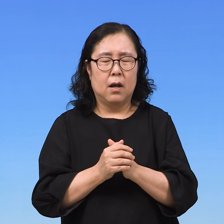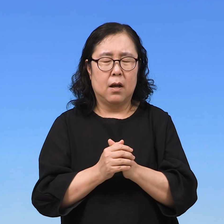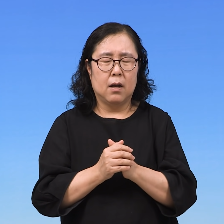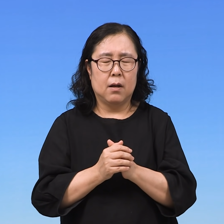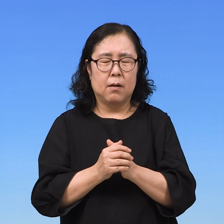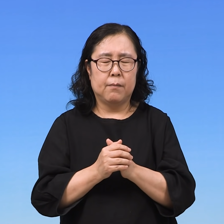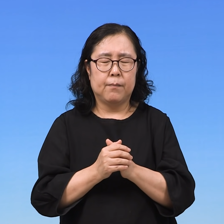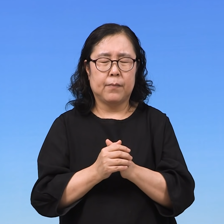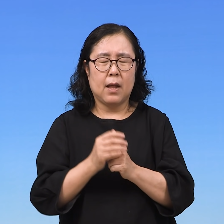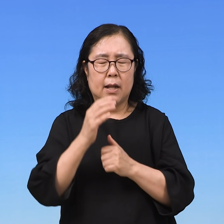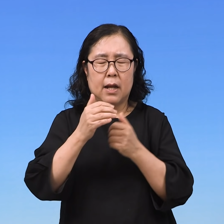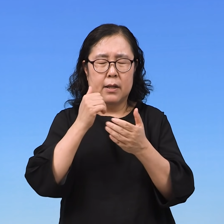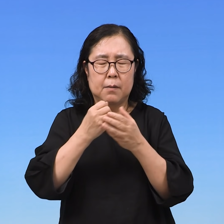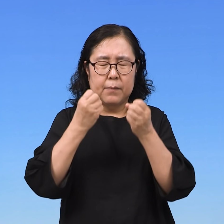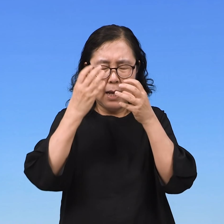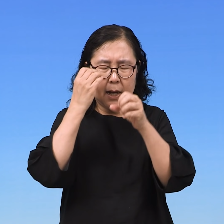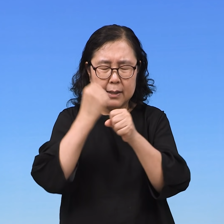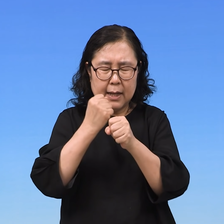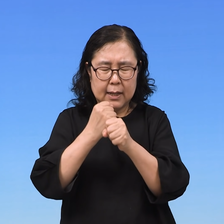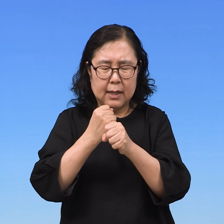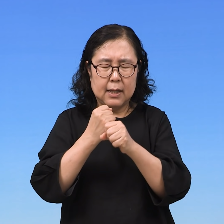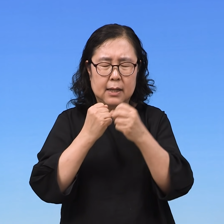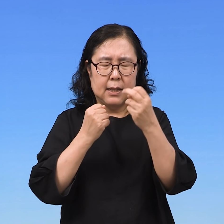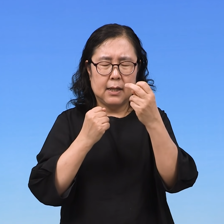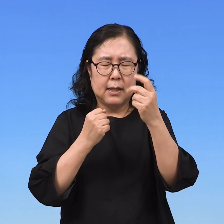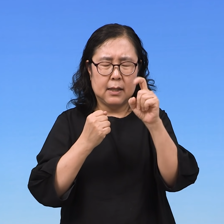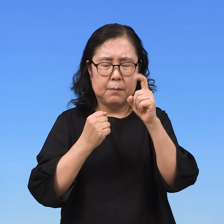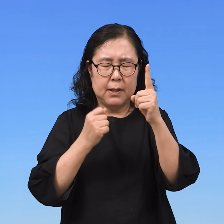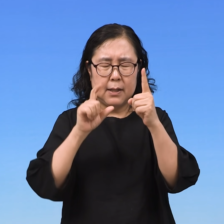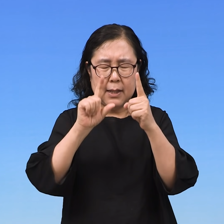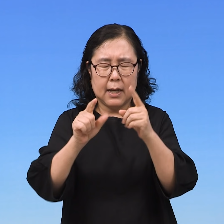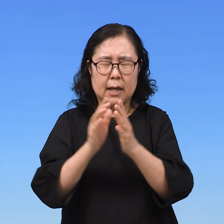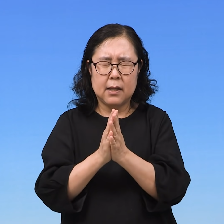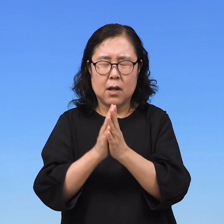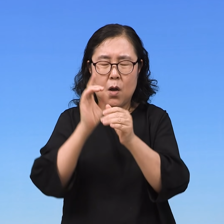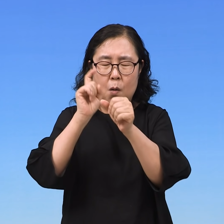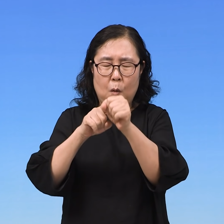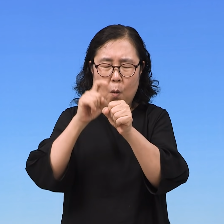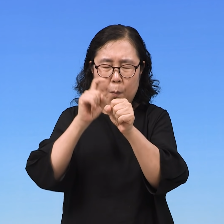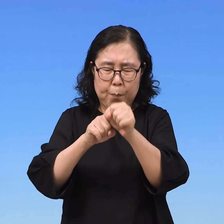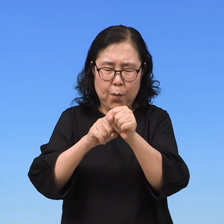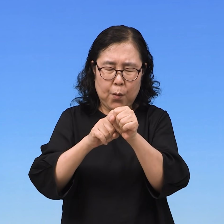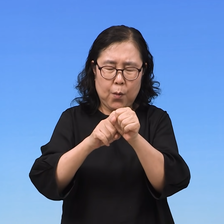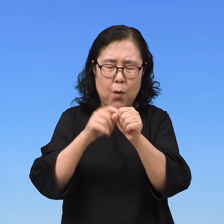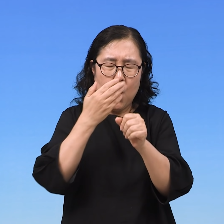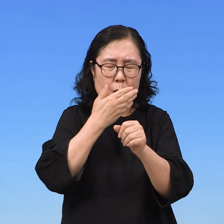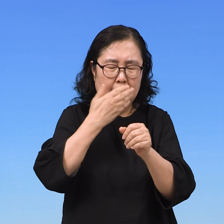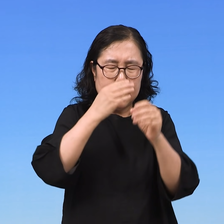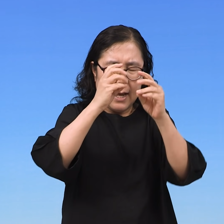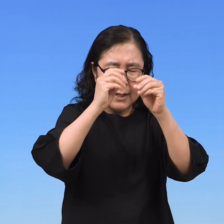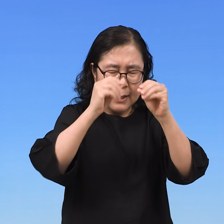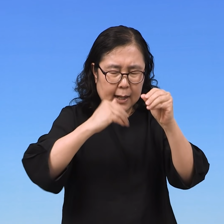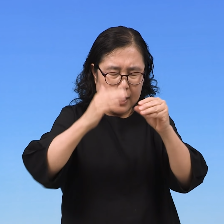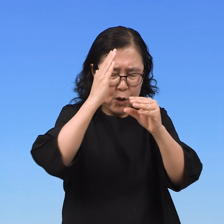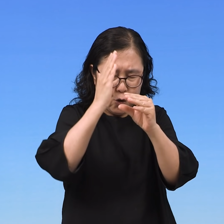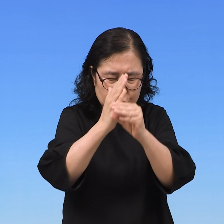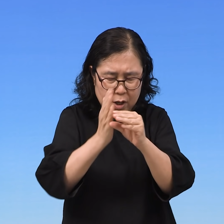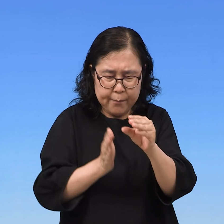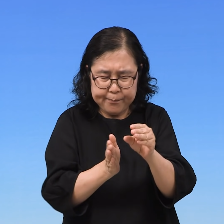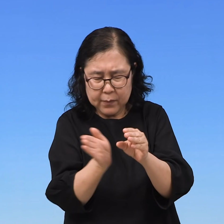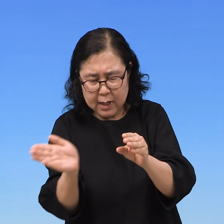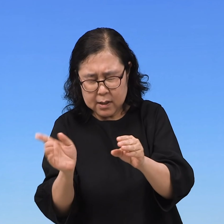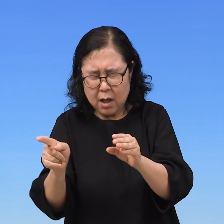하나님 창세기 11장에서 목표한 가나안을 향해 가다가 그만 하란이라는 엉뚱한 곳에